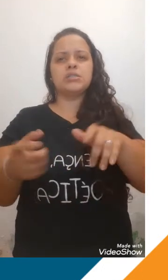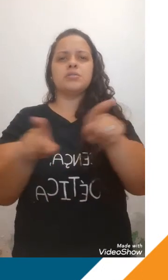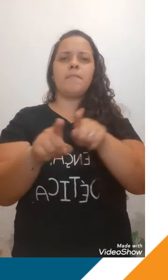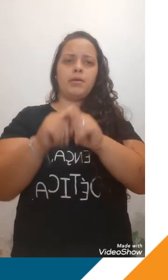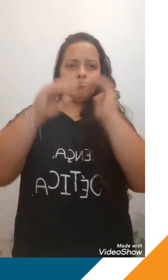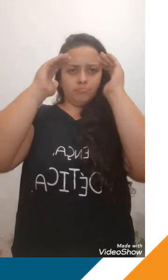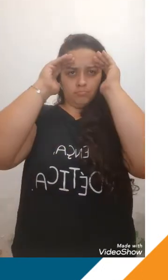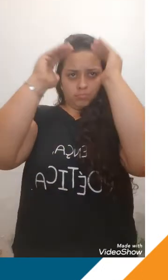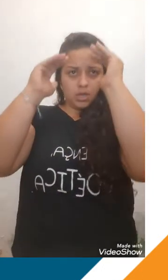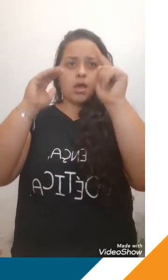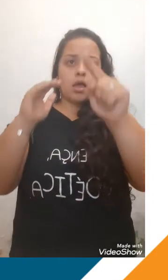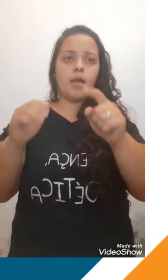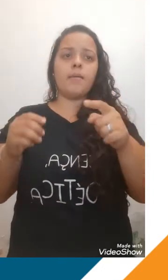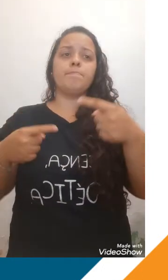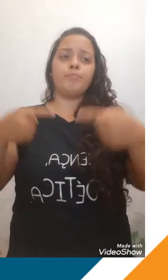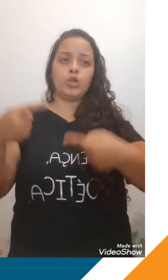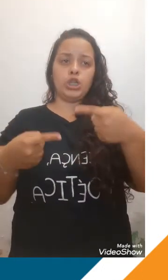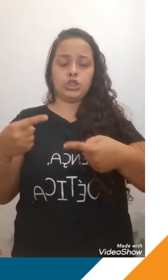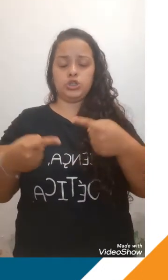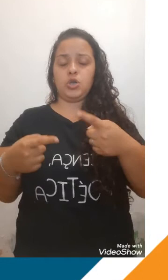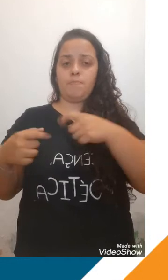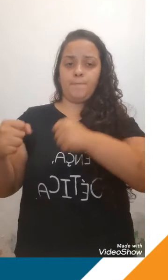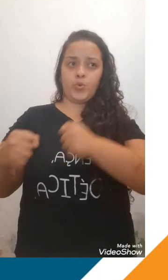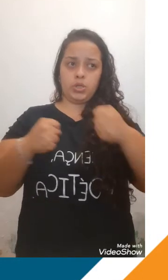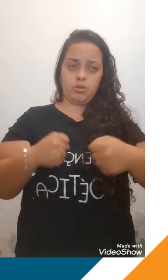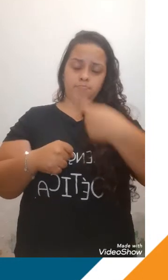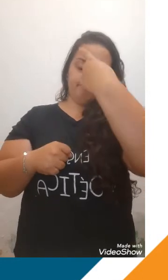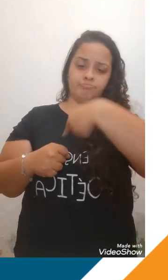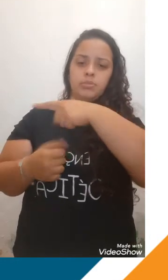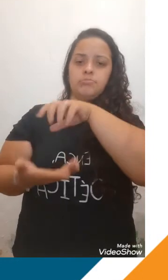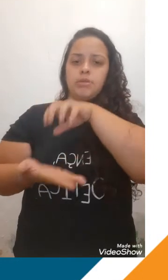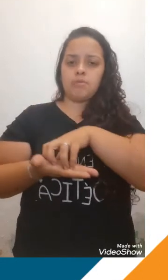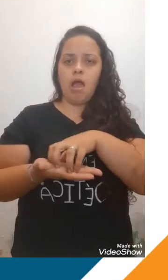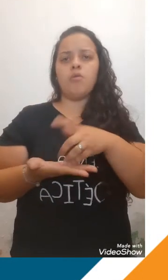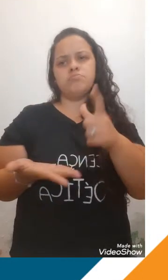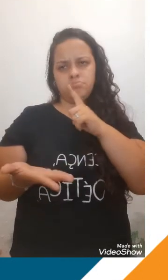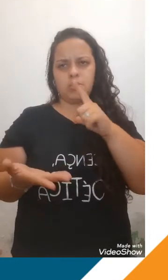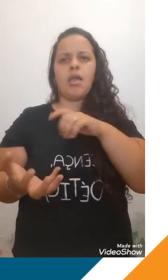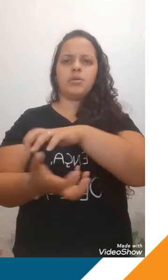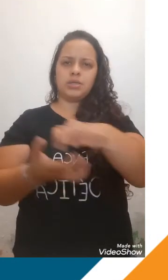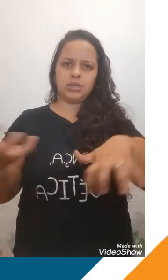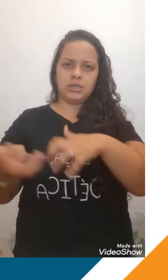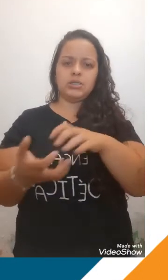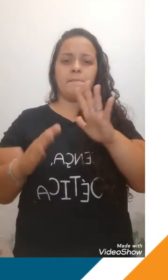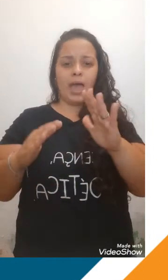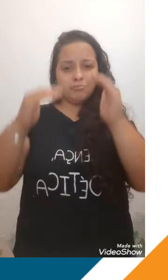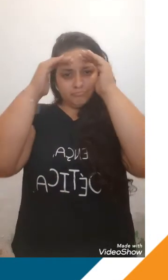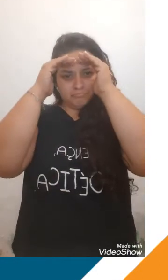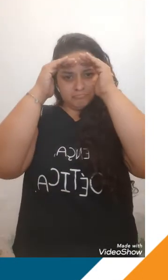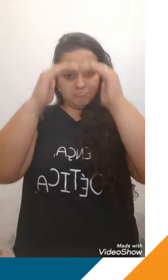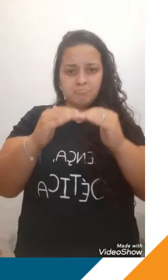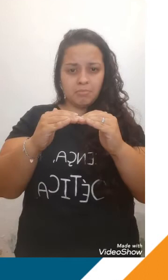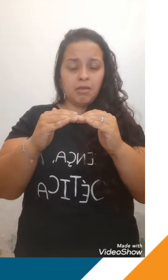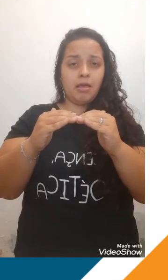pela submissão das forças políticas ao poder central. As crises, de fato, existiam. Agora, a submissão das